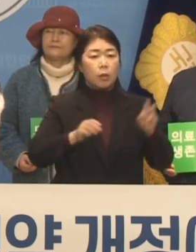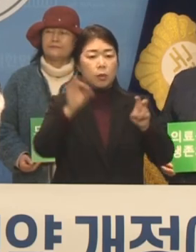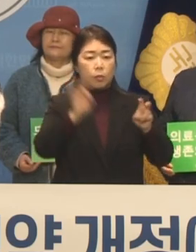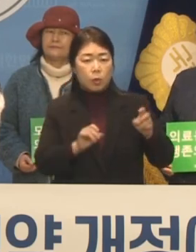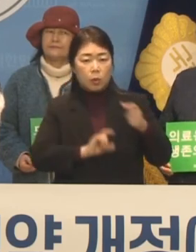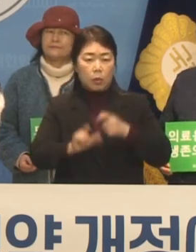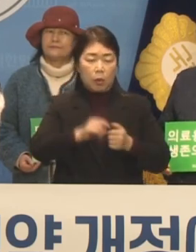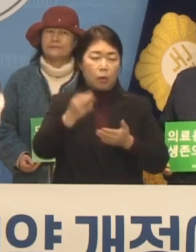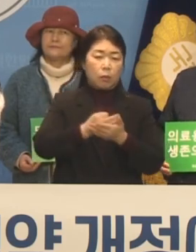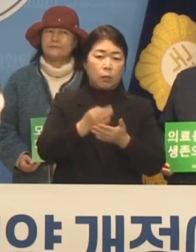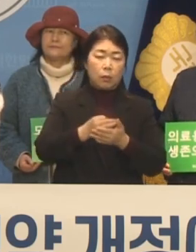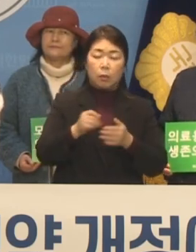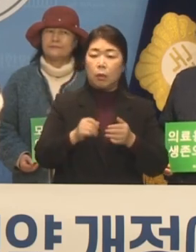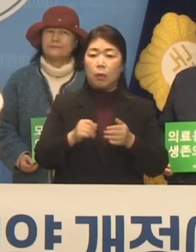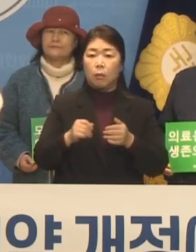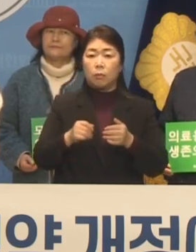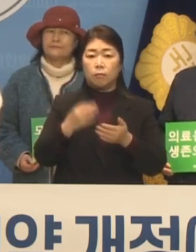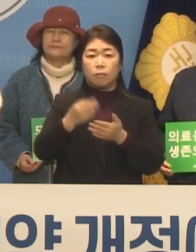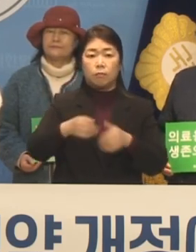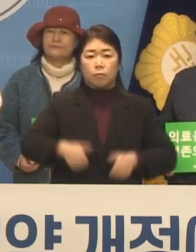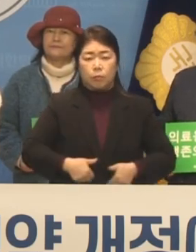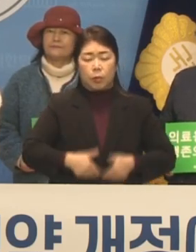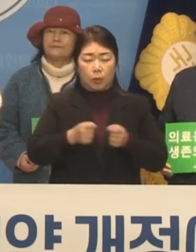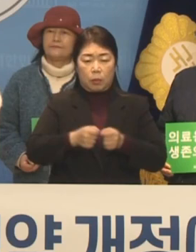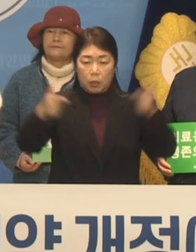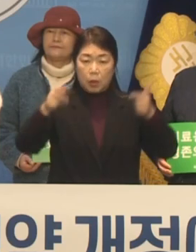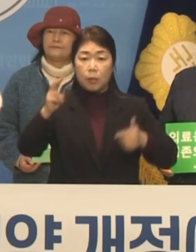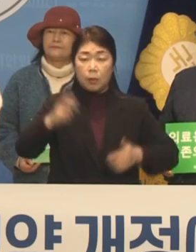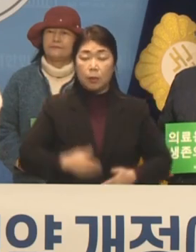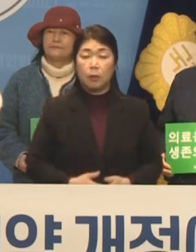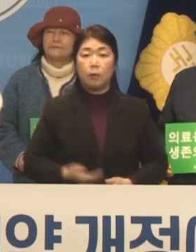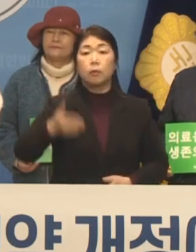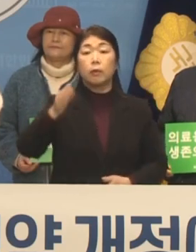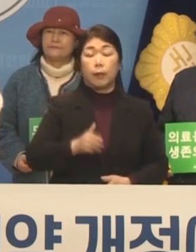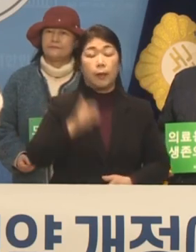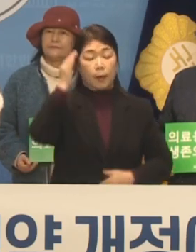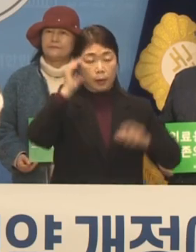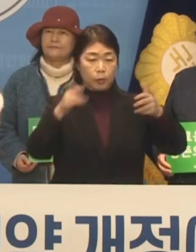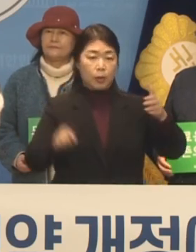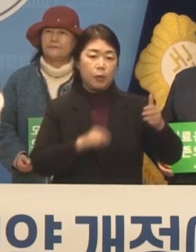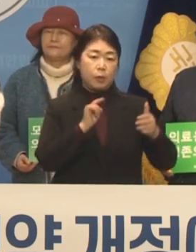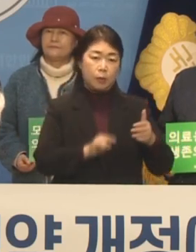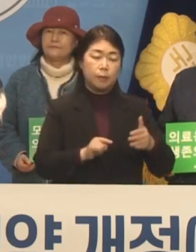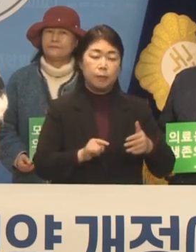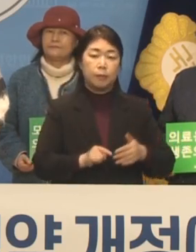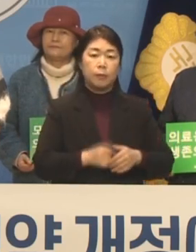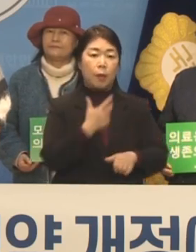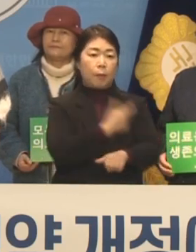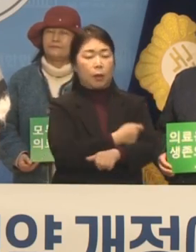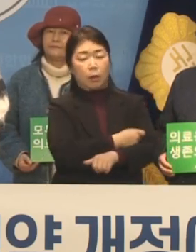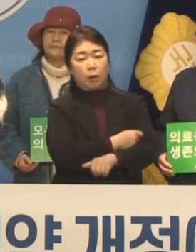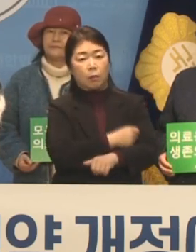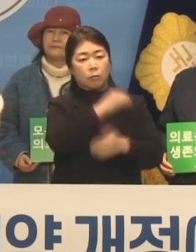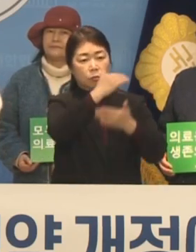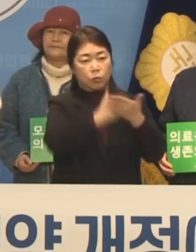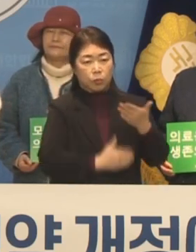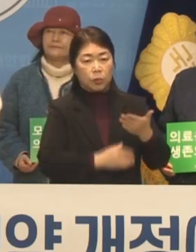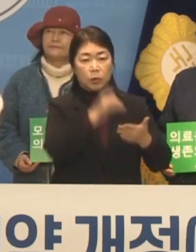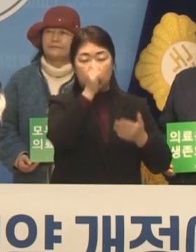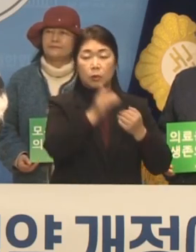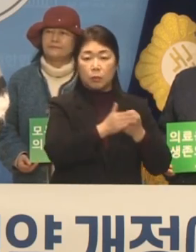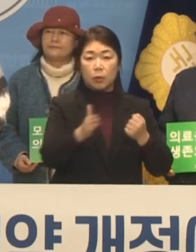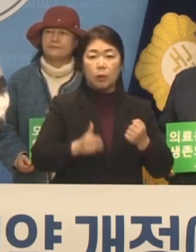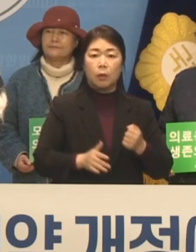예측됩니다. 이러한 추세에도 불구하고 국내에서는 여전히 마약류로 취급되어 산업화의 기회를 놓치고 있습니다.